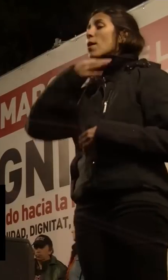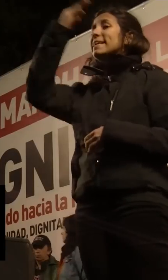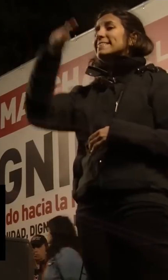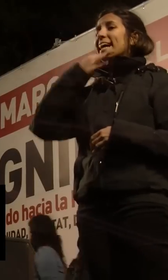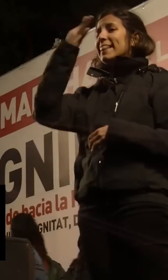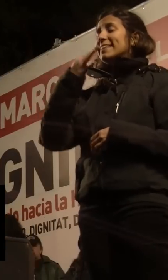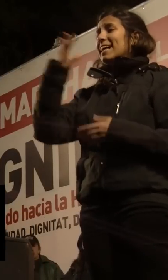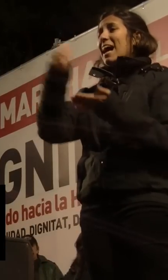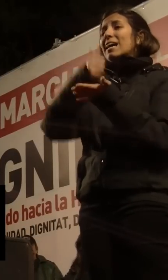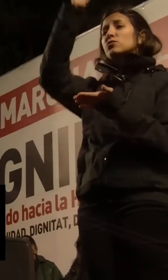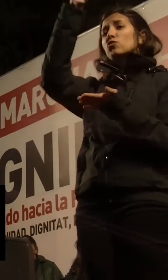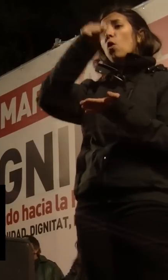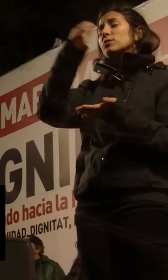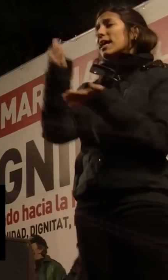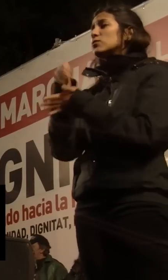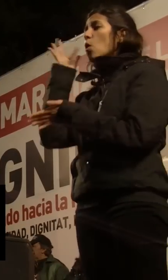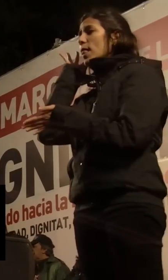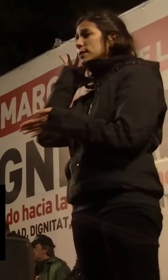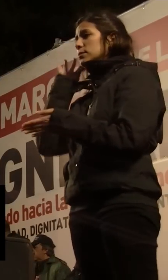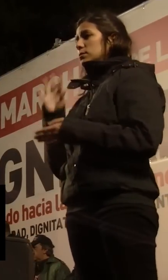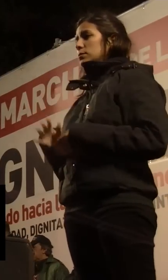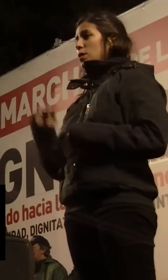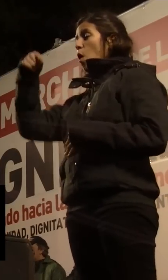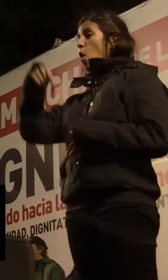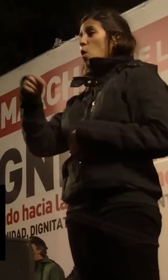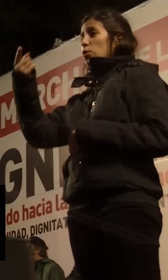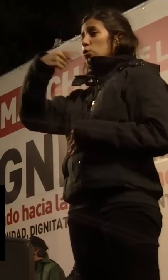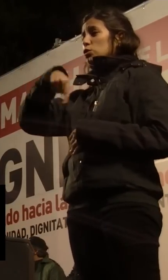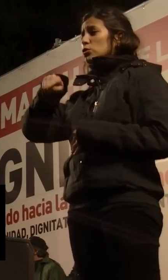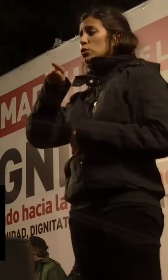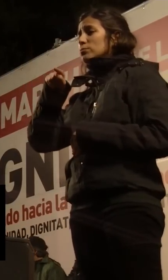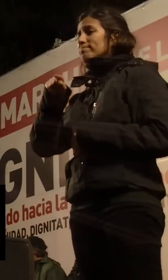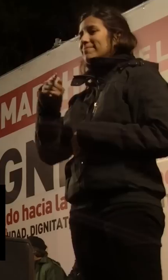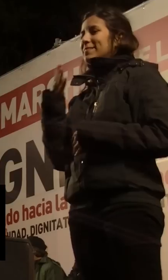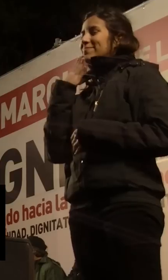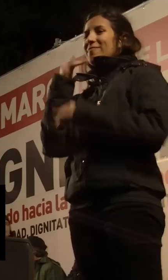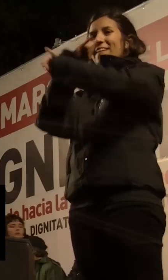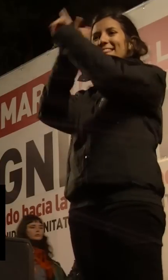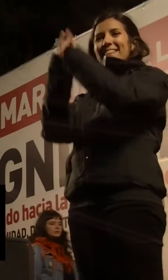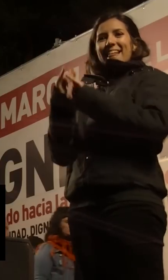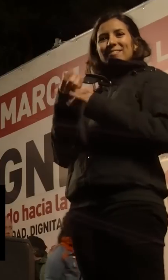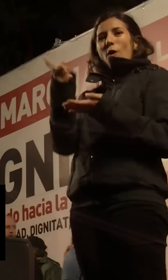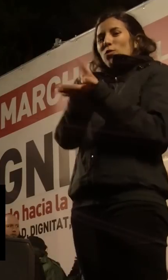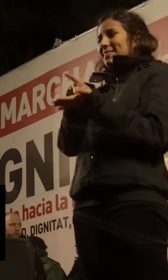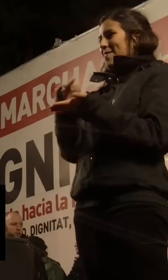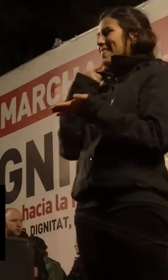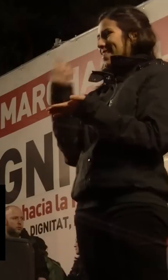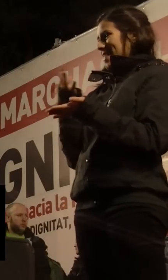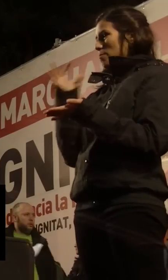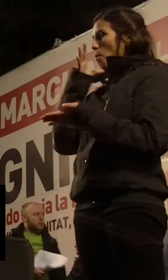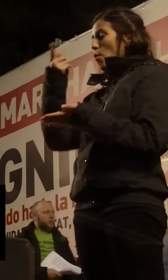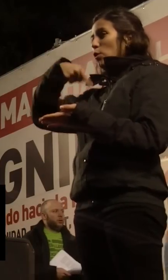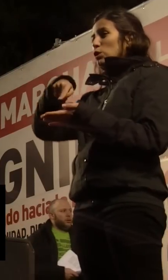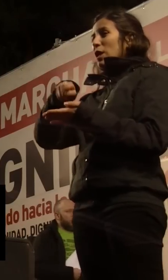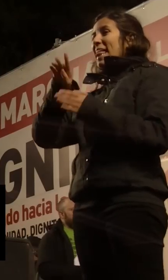Buenas tardes a todas y a todos. Hoy nos tenemos que felicitar nuevamente. Hemos